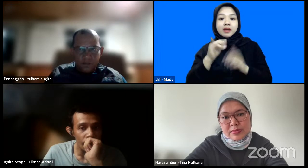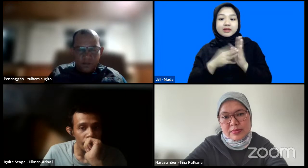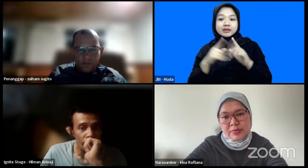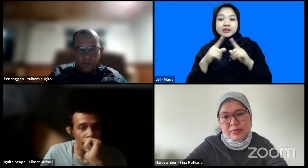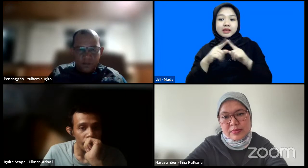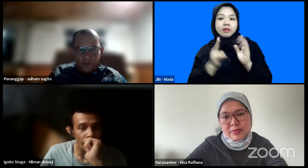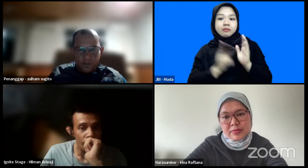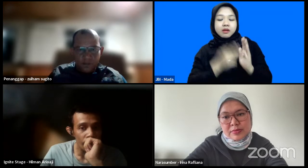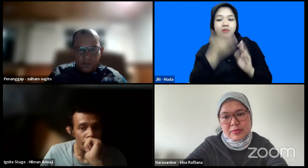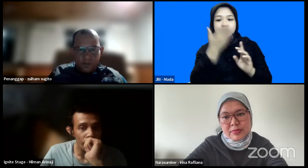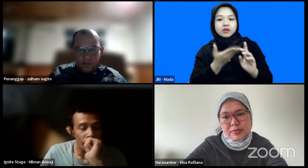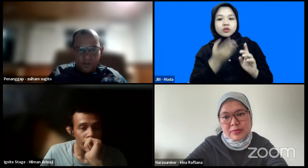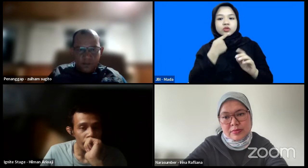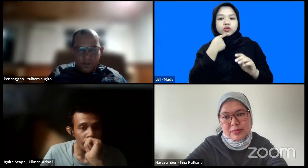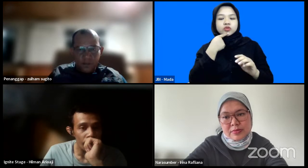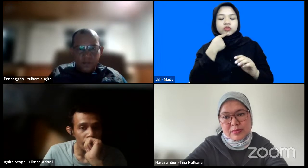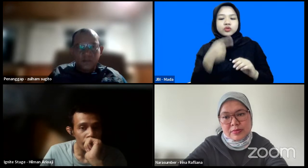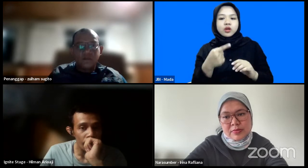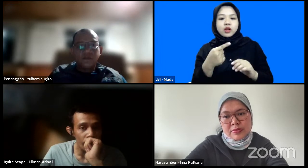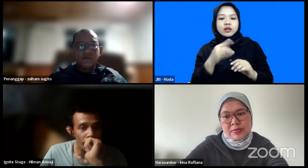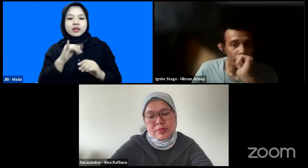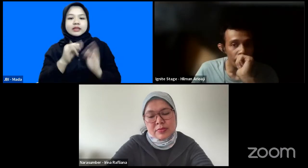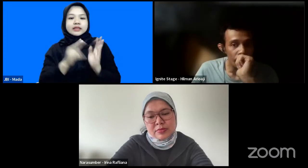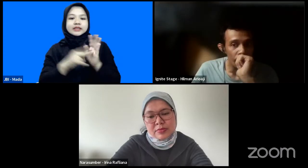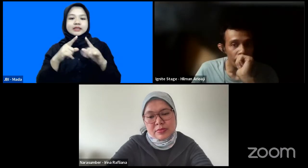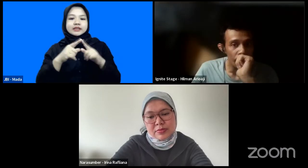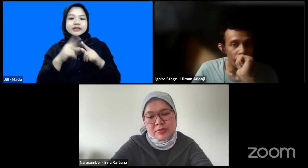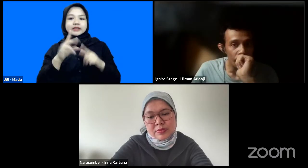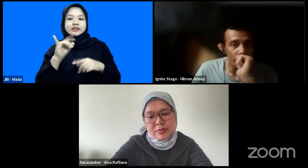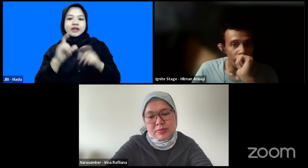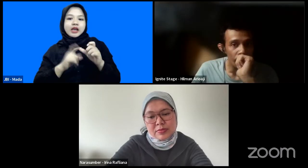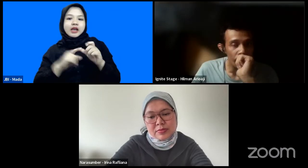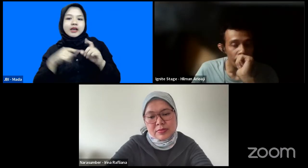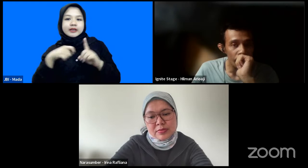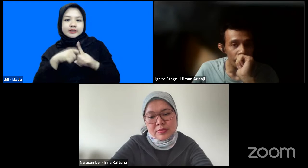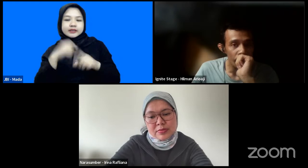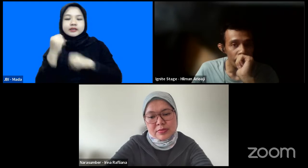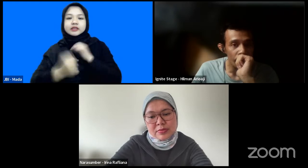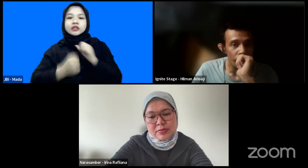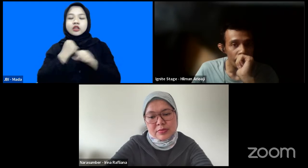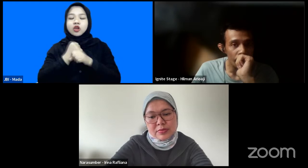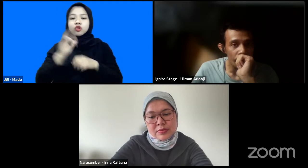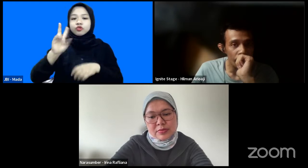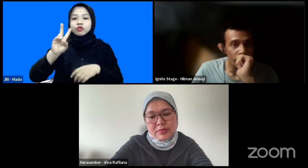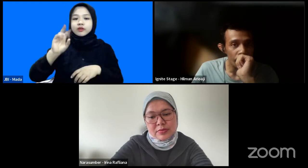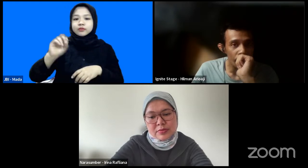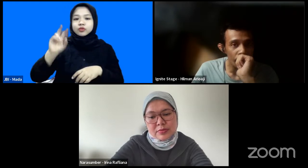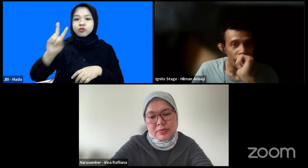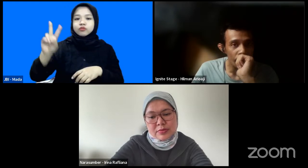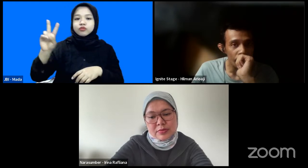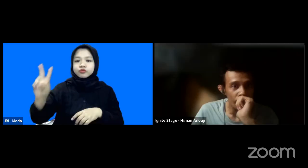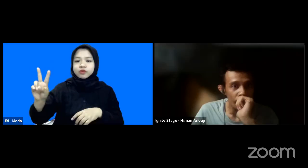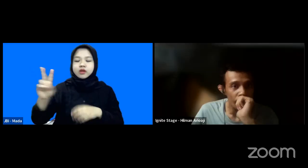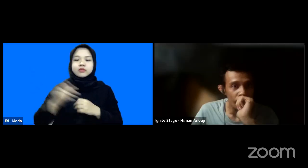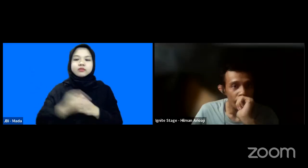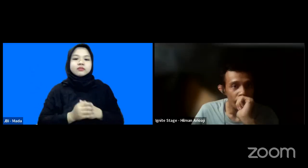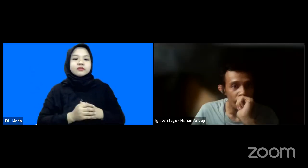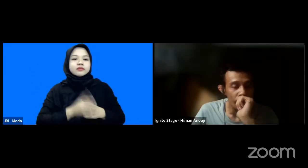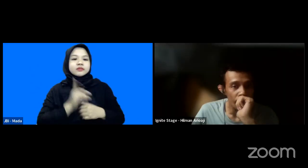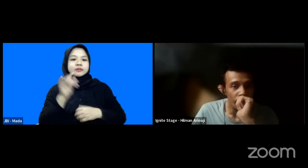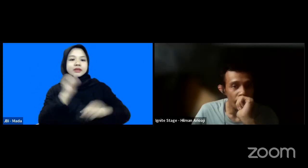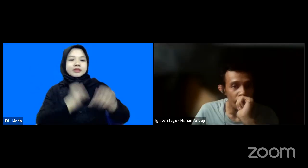terkait dengan Inaris Creative Wix pada tahun 2022 kemudian juga kegiatan